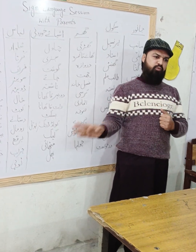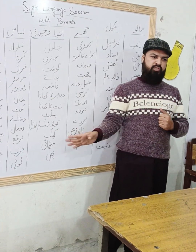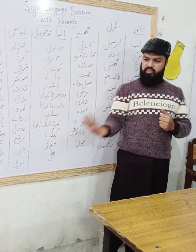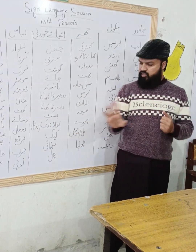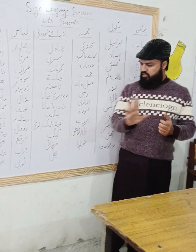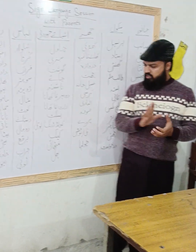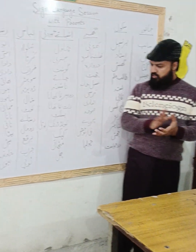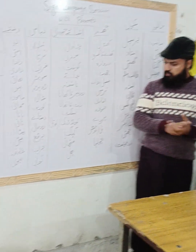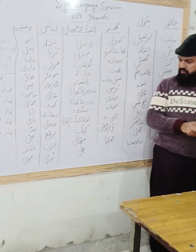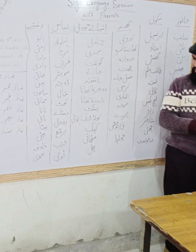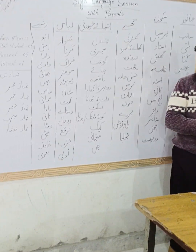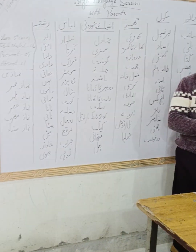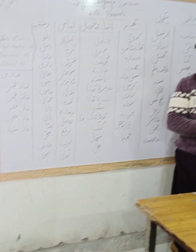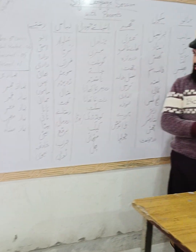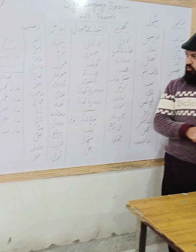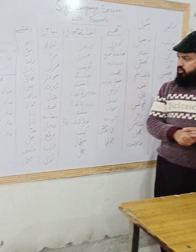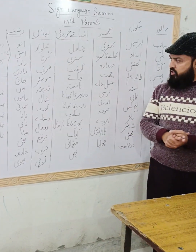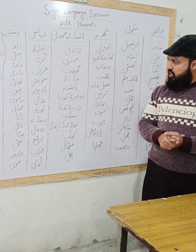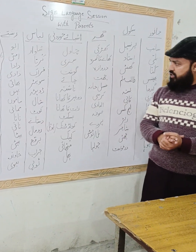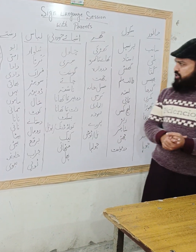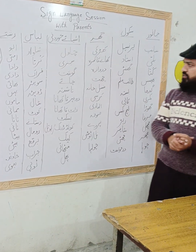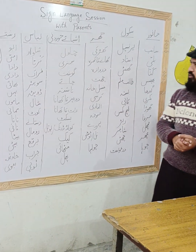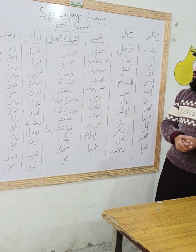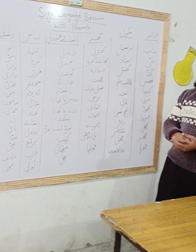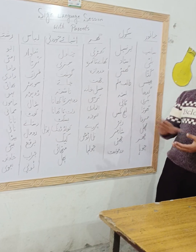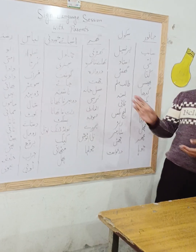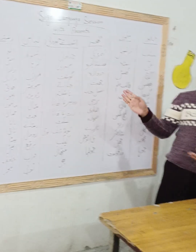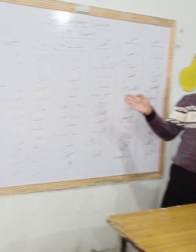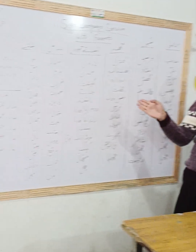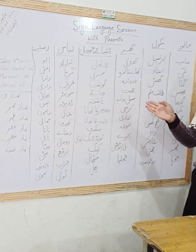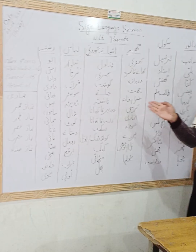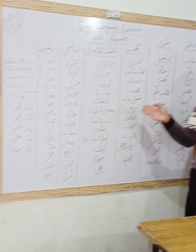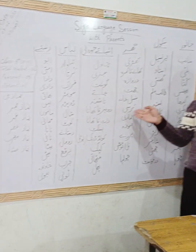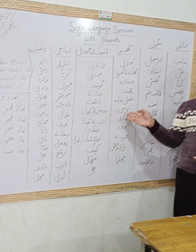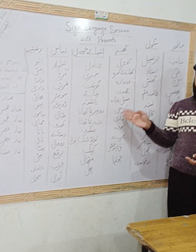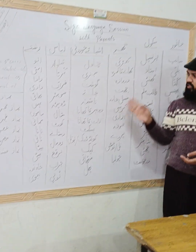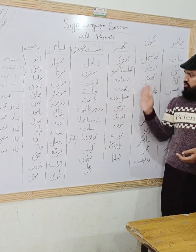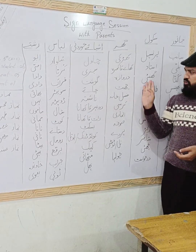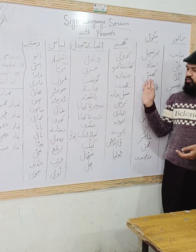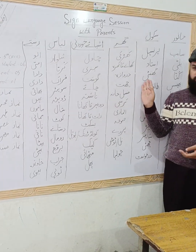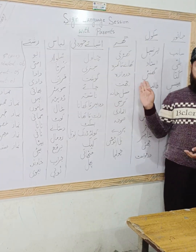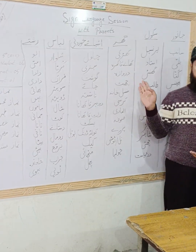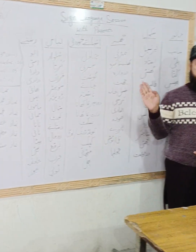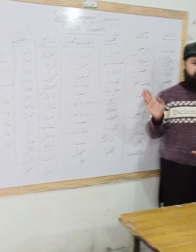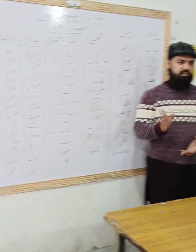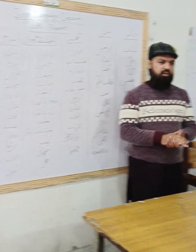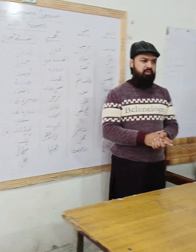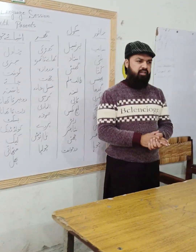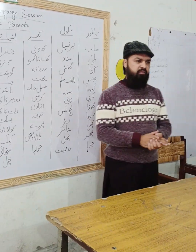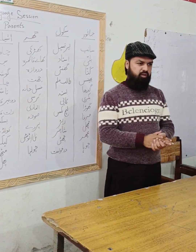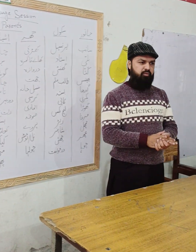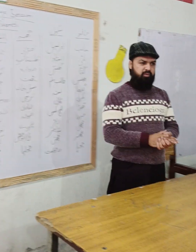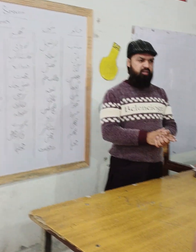जाएगी बीवी। तो ये इशारे हैं, कुछ अभी मिसबा आपको वो आ जाती हैं, ये दो जो रोल रह गई हैं, खास रह गए वो आपको पढ़ा देती